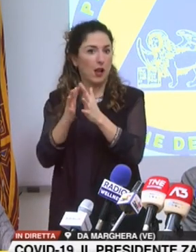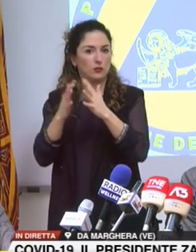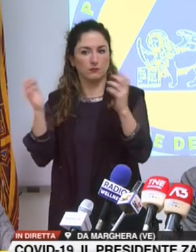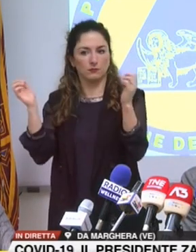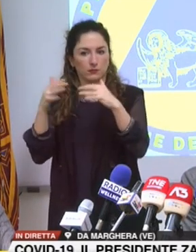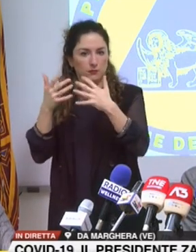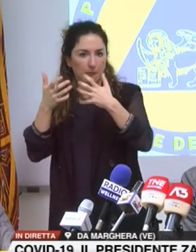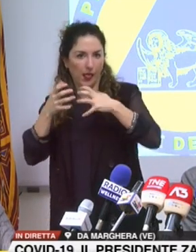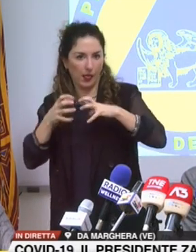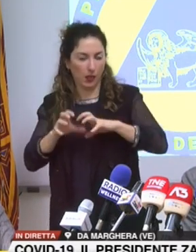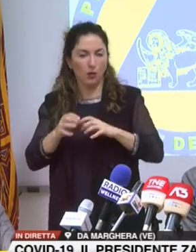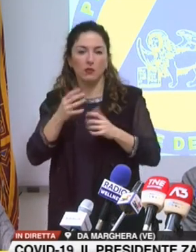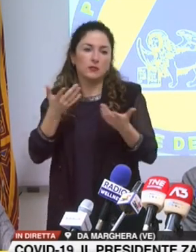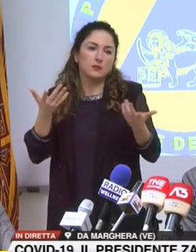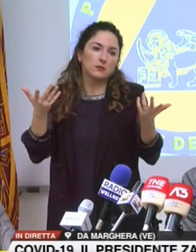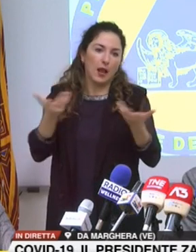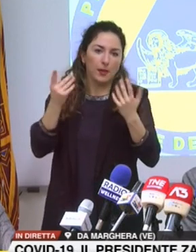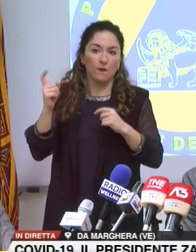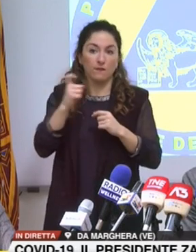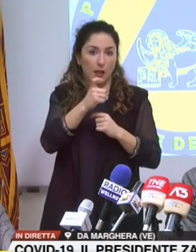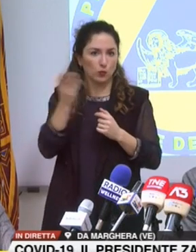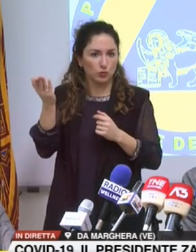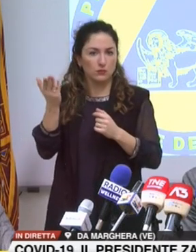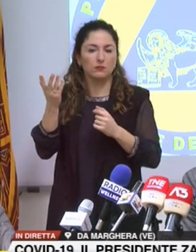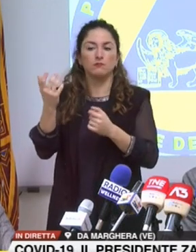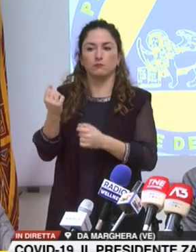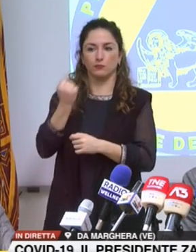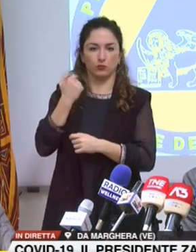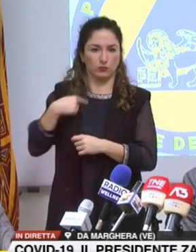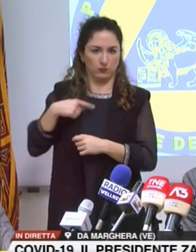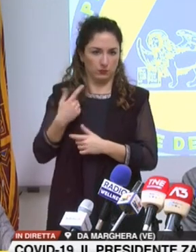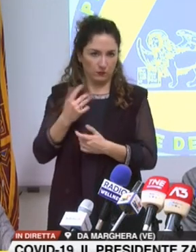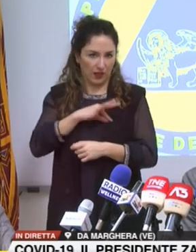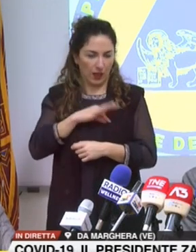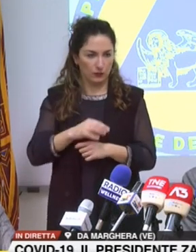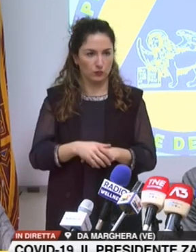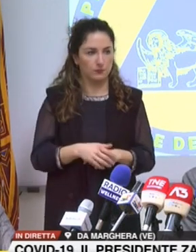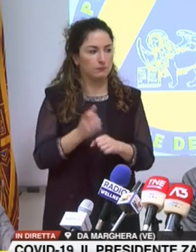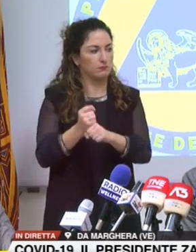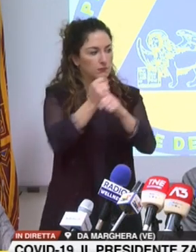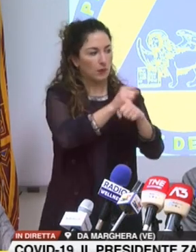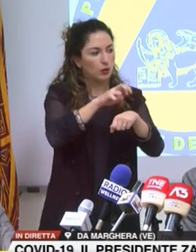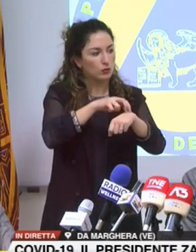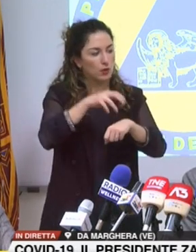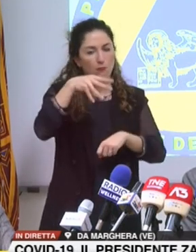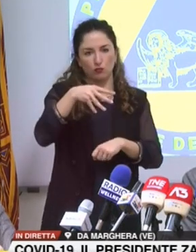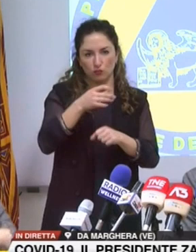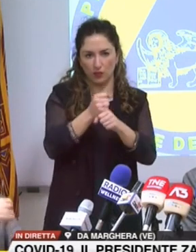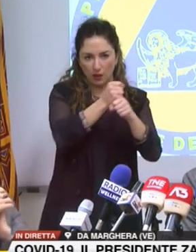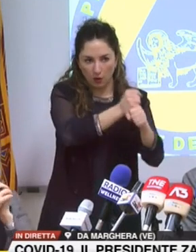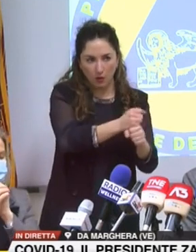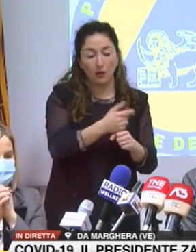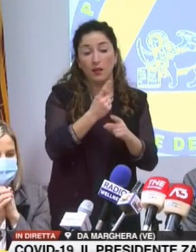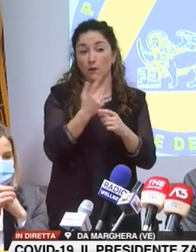affievolisce, tu hai un vantaggio sul virus. Io passerei la parola al dottor Mongillo e vi devo